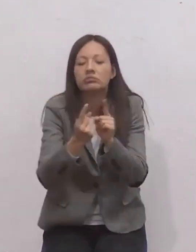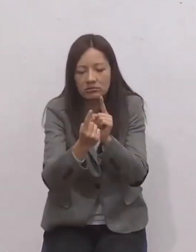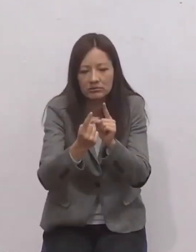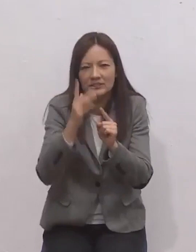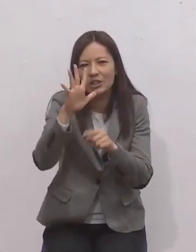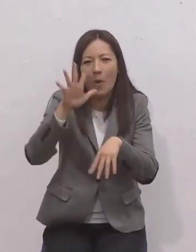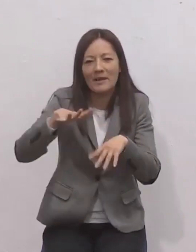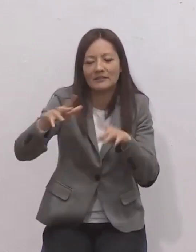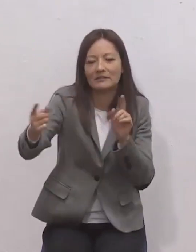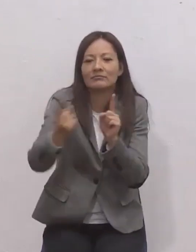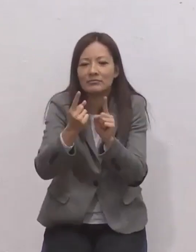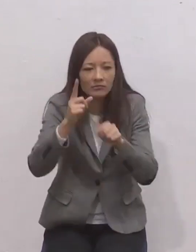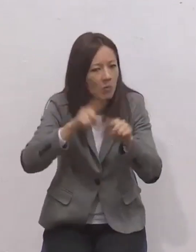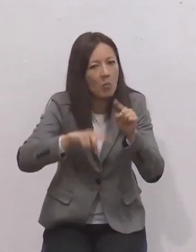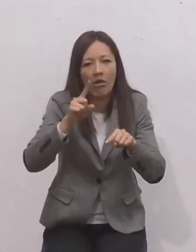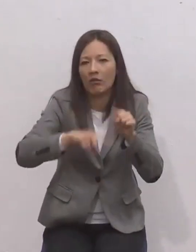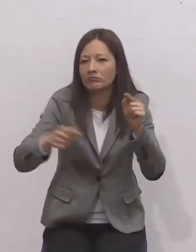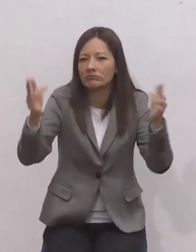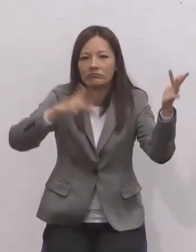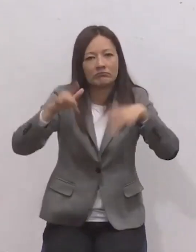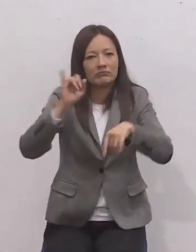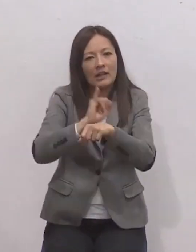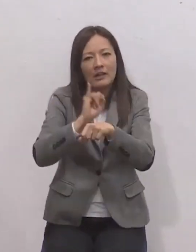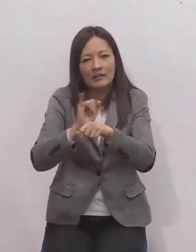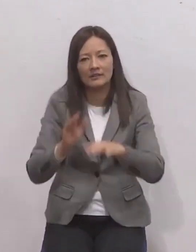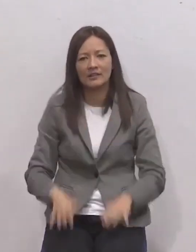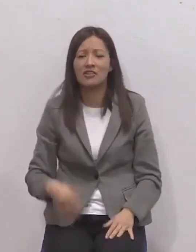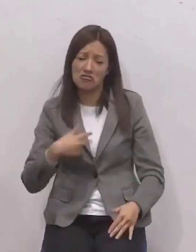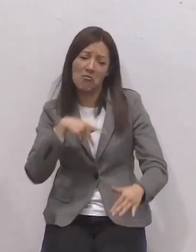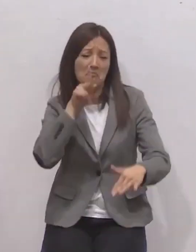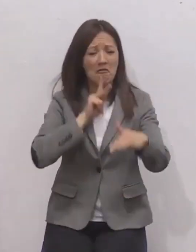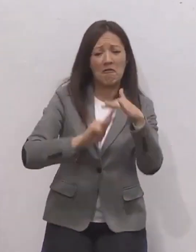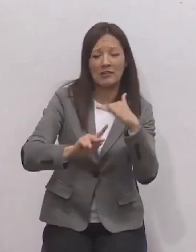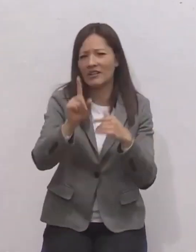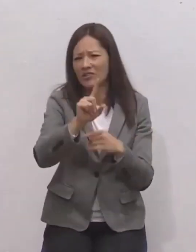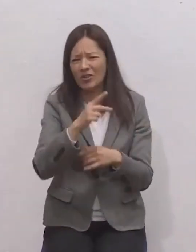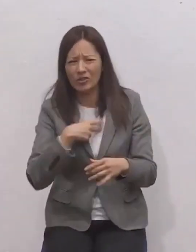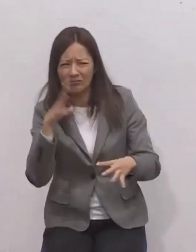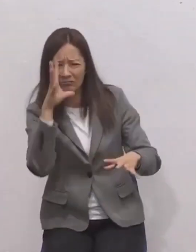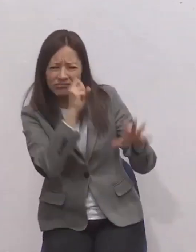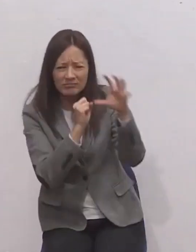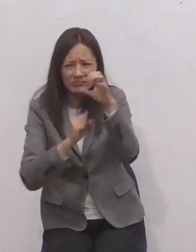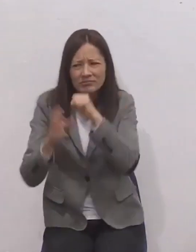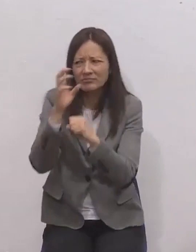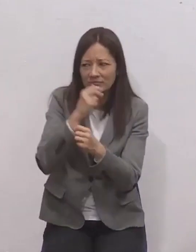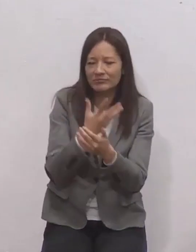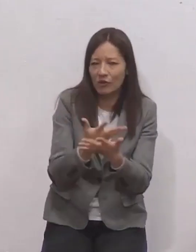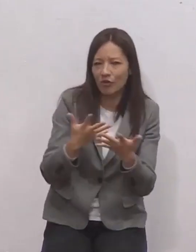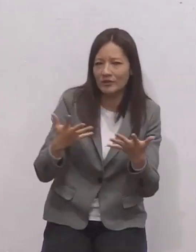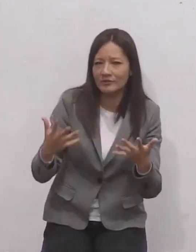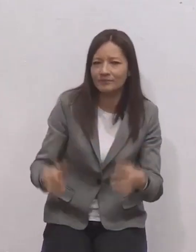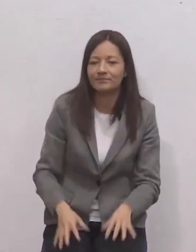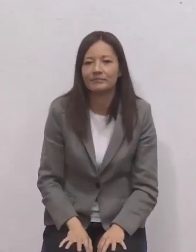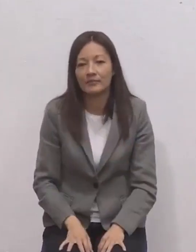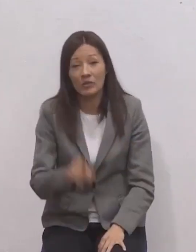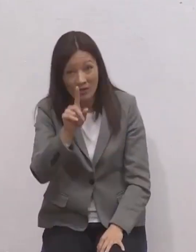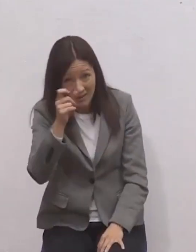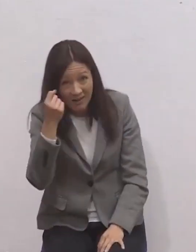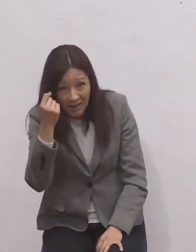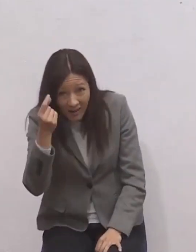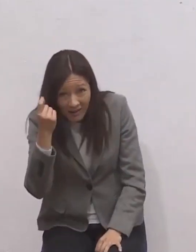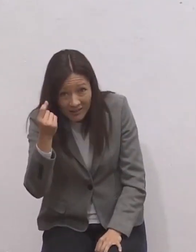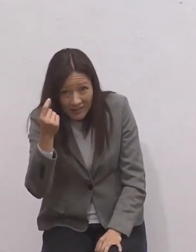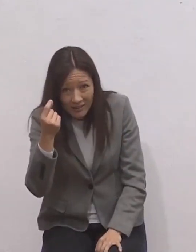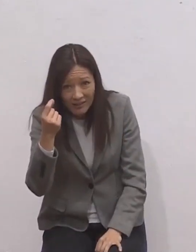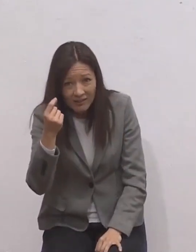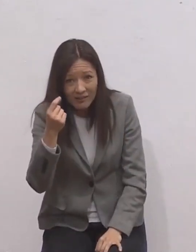Profeta, el Señor me dio esa palabra. No. Es porque uno entiende más o menos cómo es la cosa. Bueno, entonces entiende que si usted no